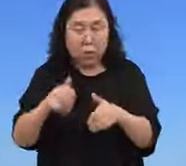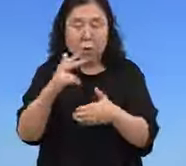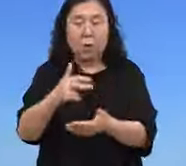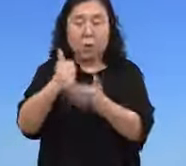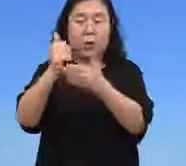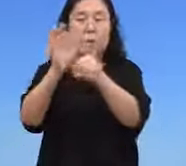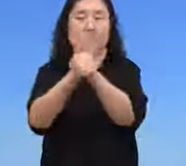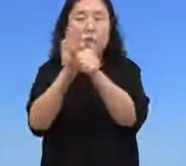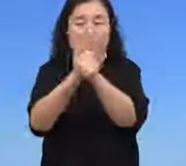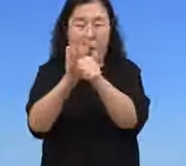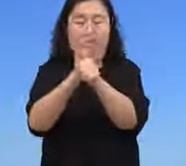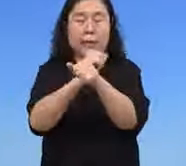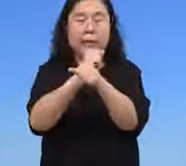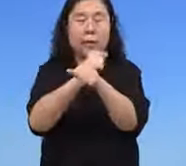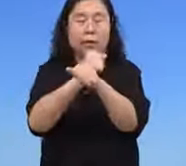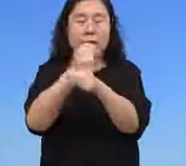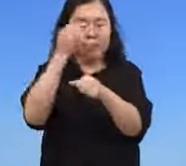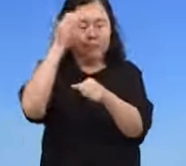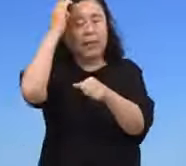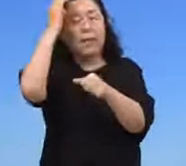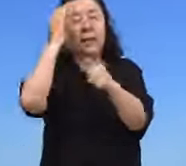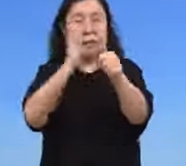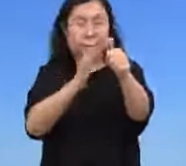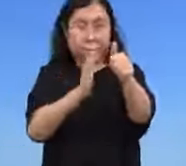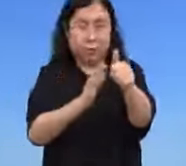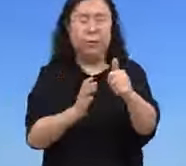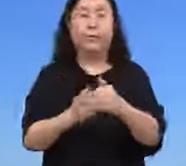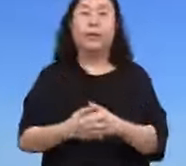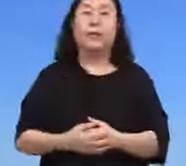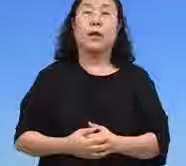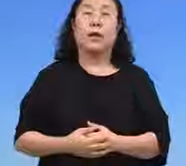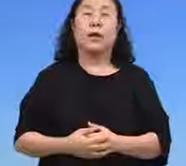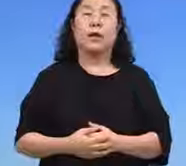주신다는 사실을 자각하게 되시기를 바랍니다.